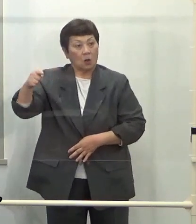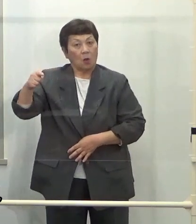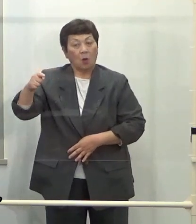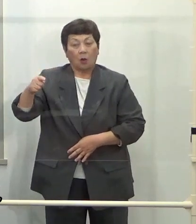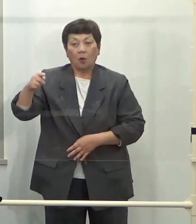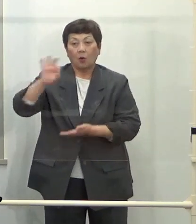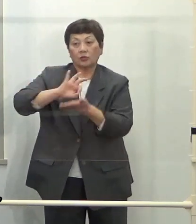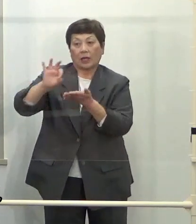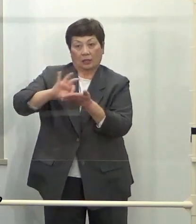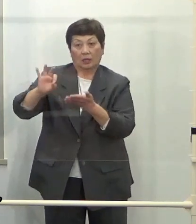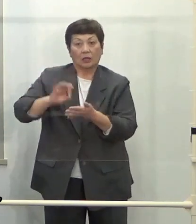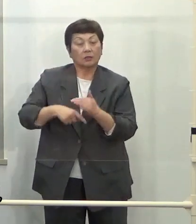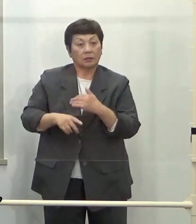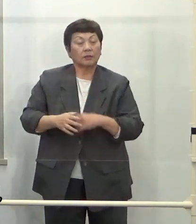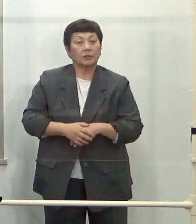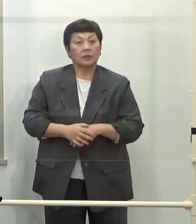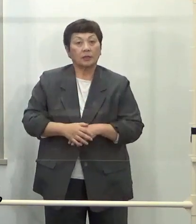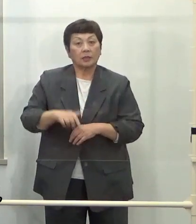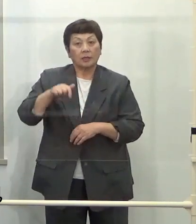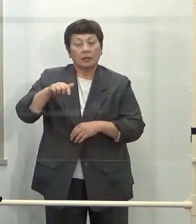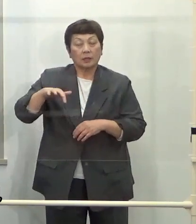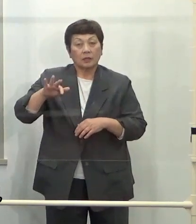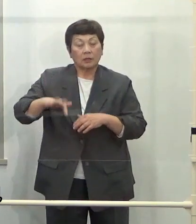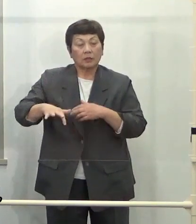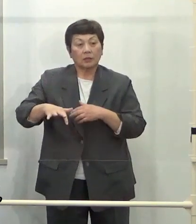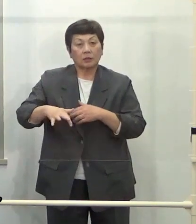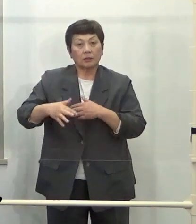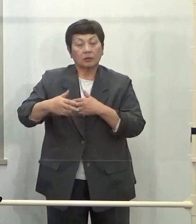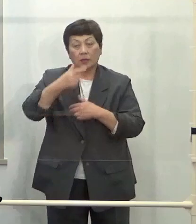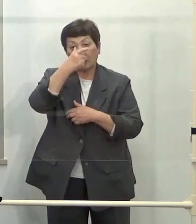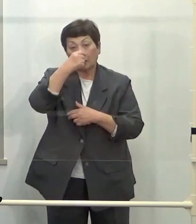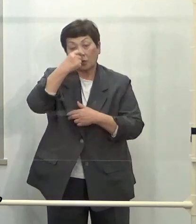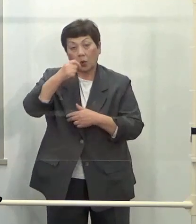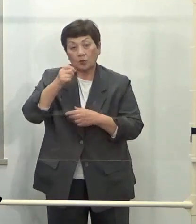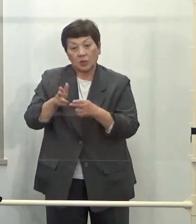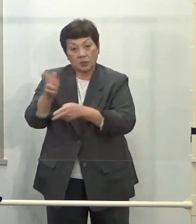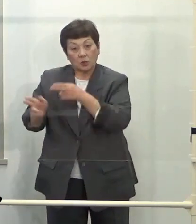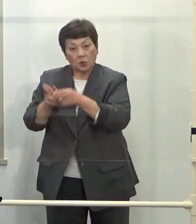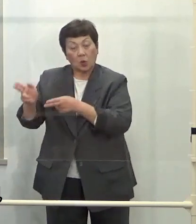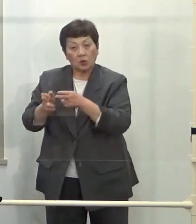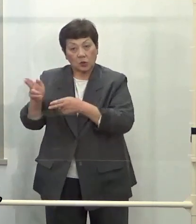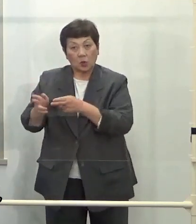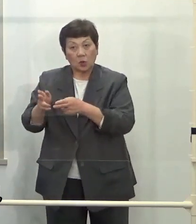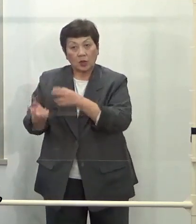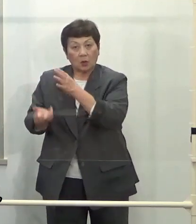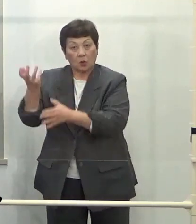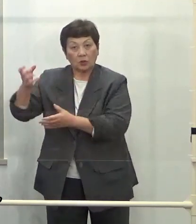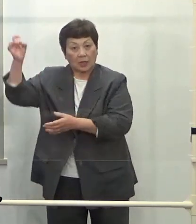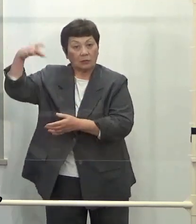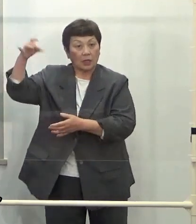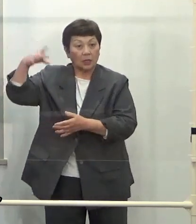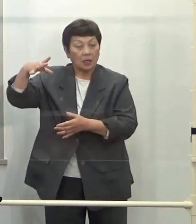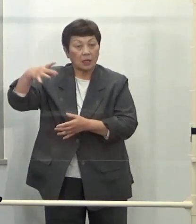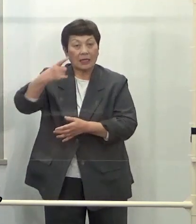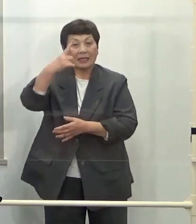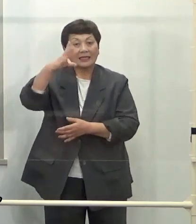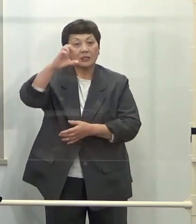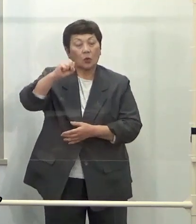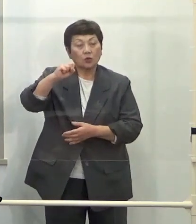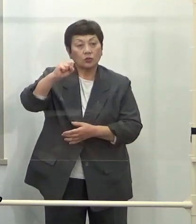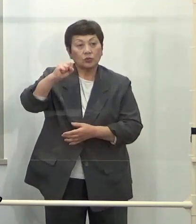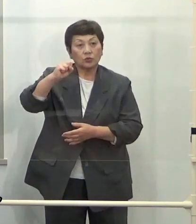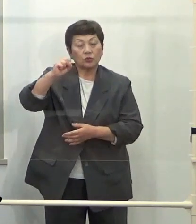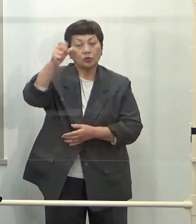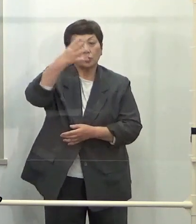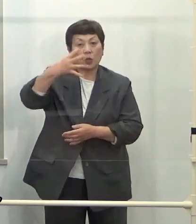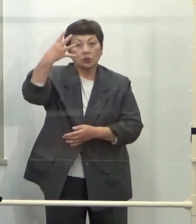在北九州市のゴミ工場で年間に発電しております電力量が1億4000万キロワットぐ